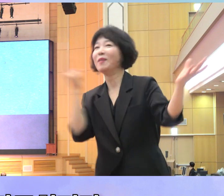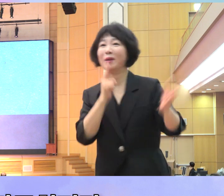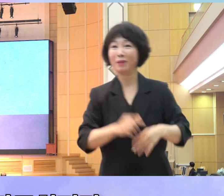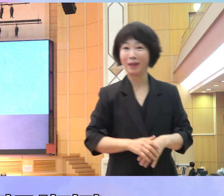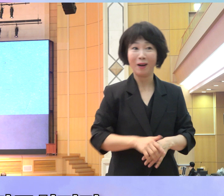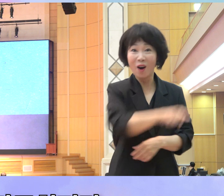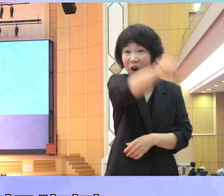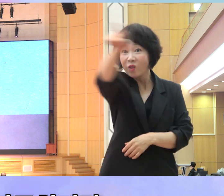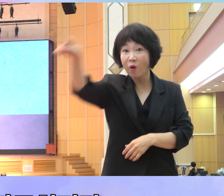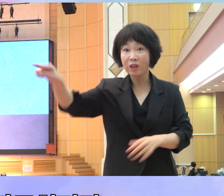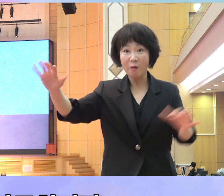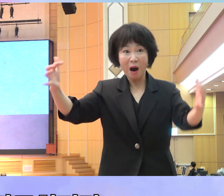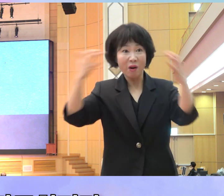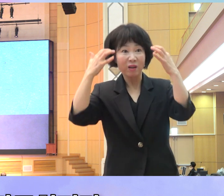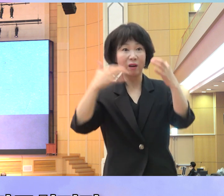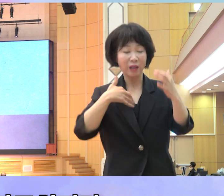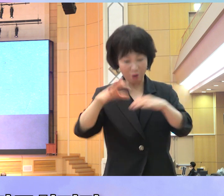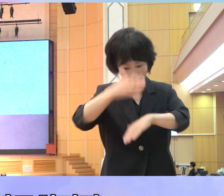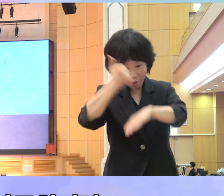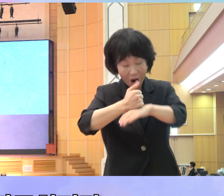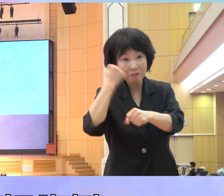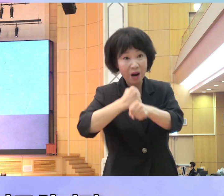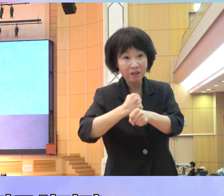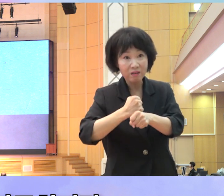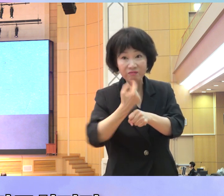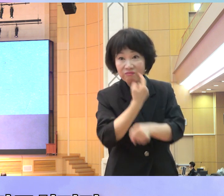나를 억지로 임금을 삼으려고 그러는구나.